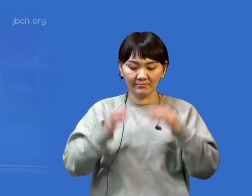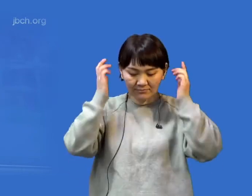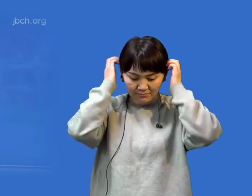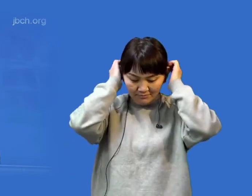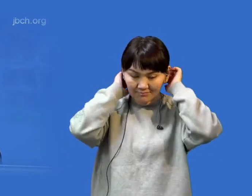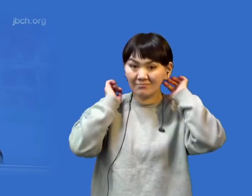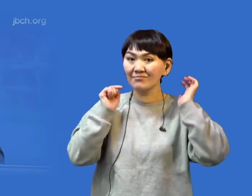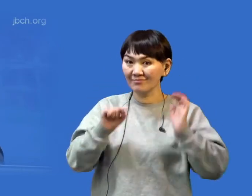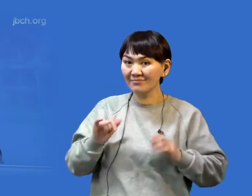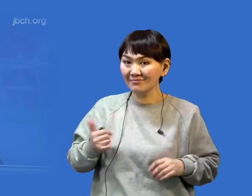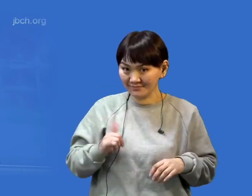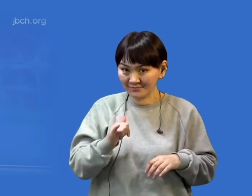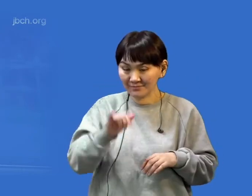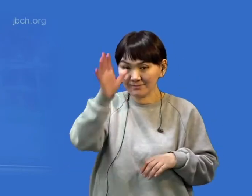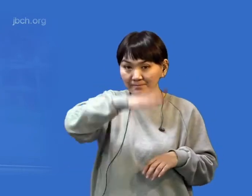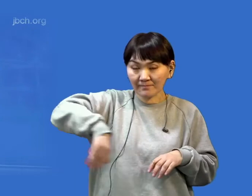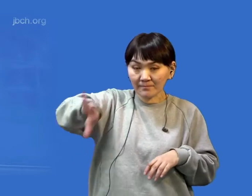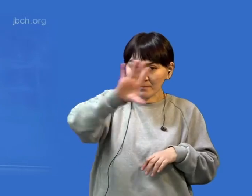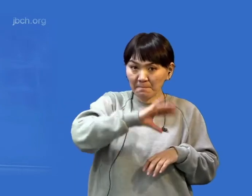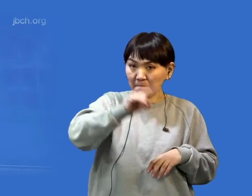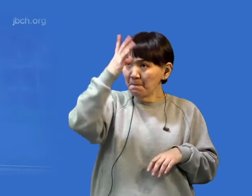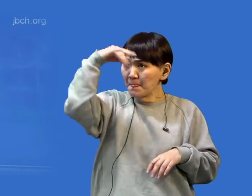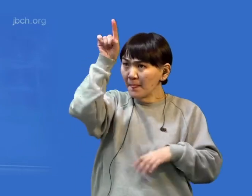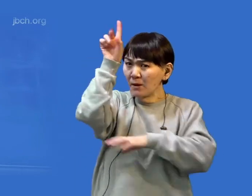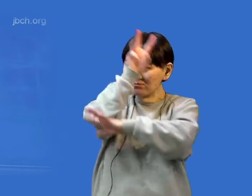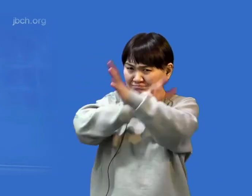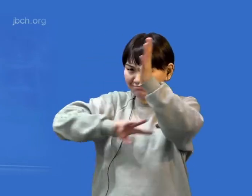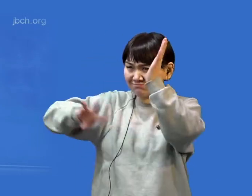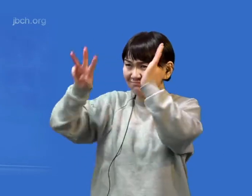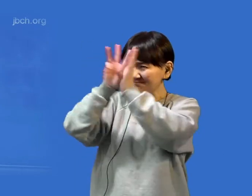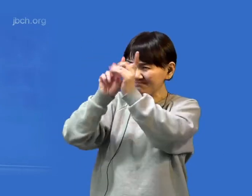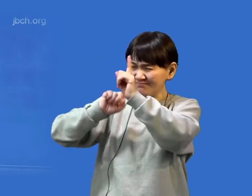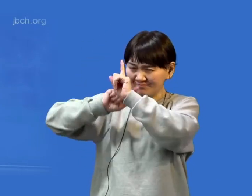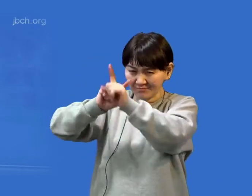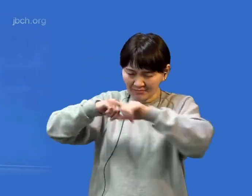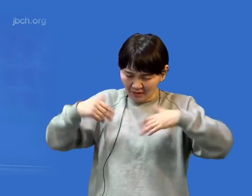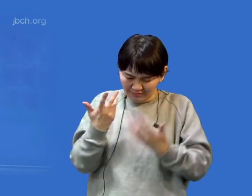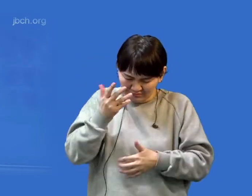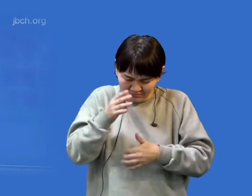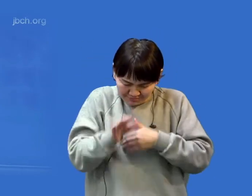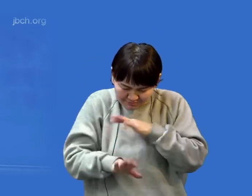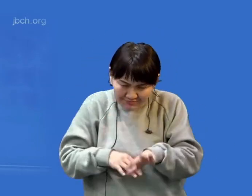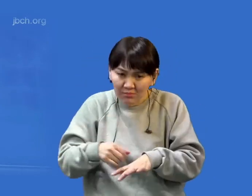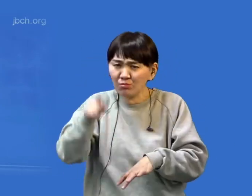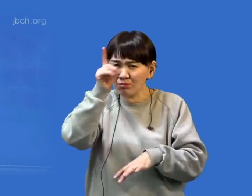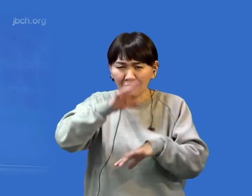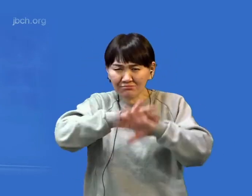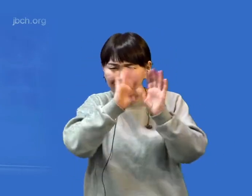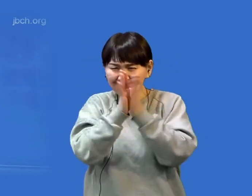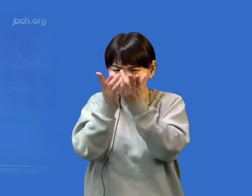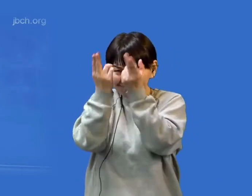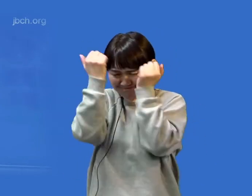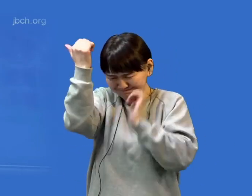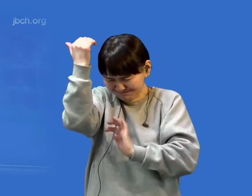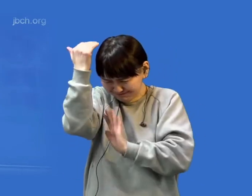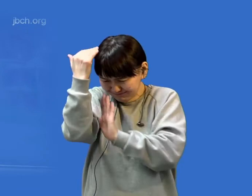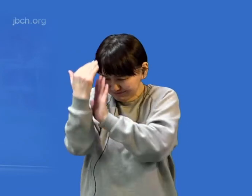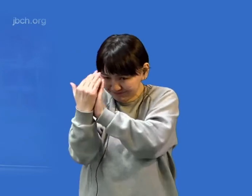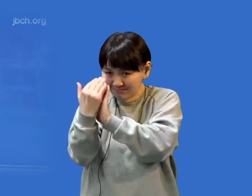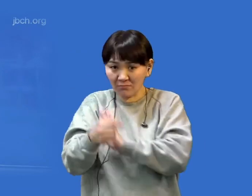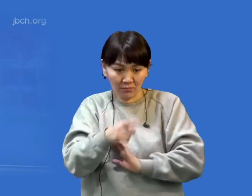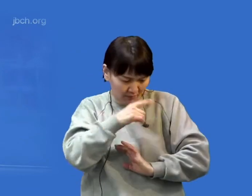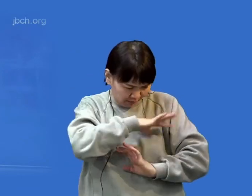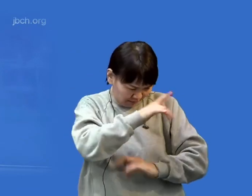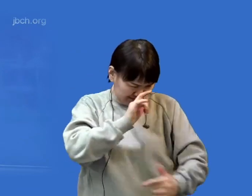Надим учраас бид өхөн бурхны хүслийн дагуу л амьдраад байх юм бол бурхан хариуцнаа гэдгийг ч ихсэн бид өхөн итгэх